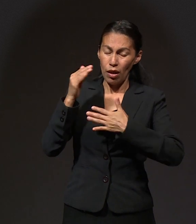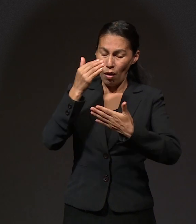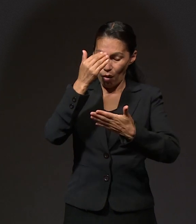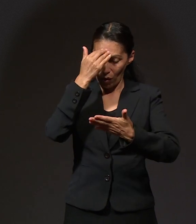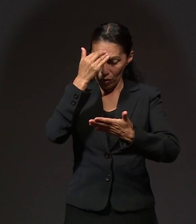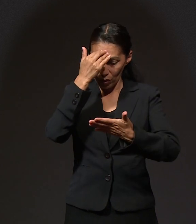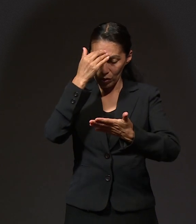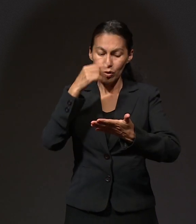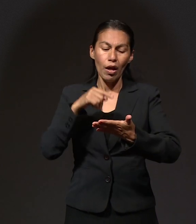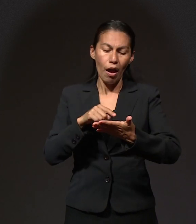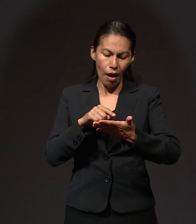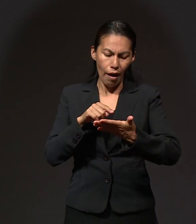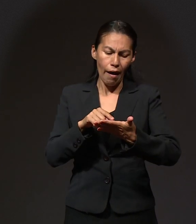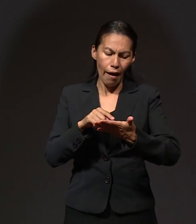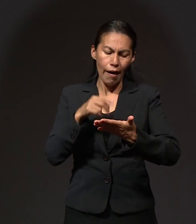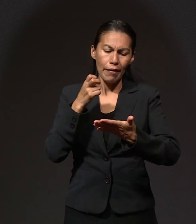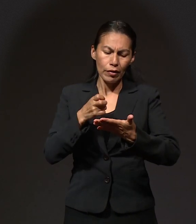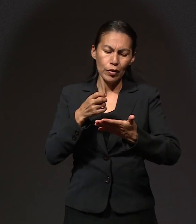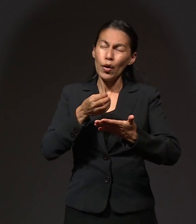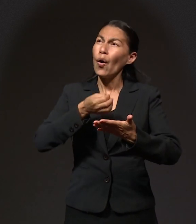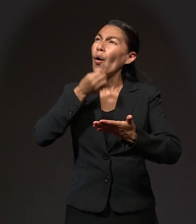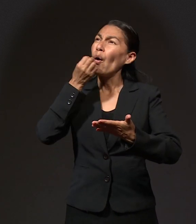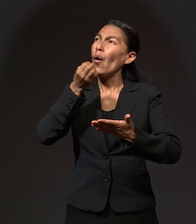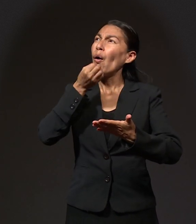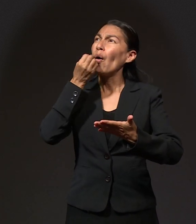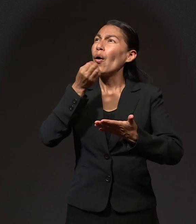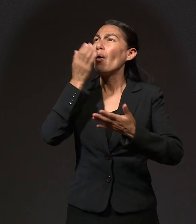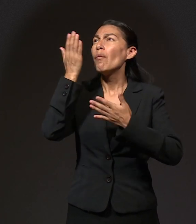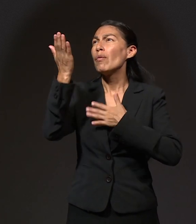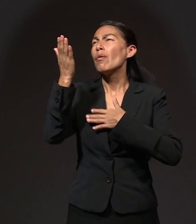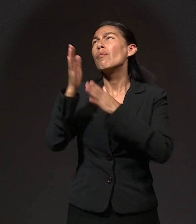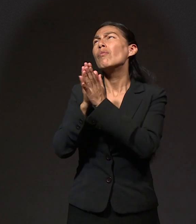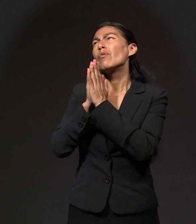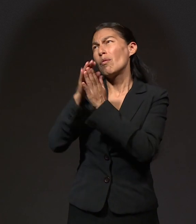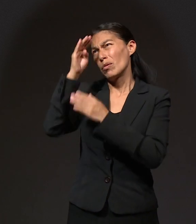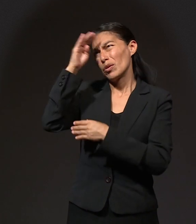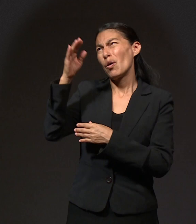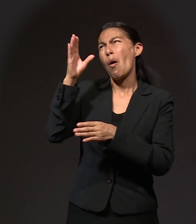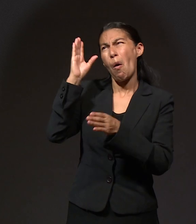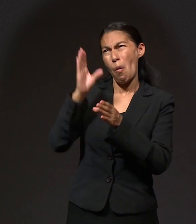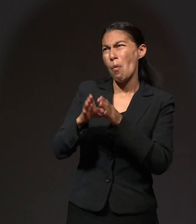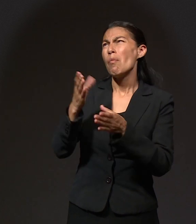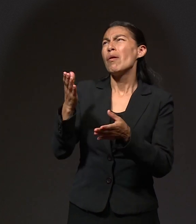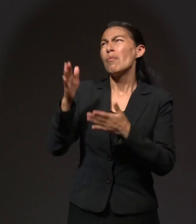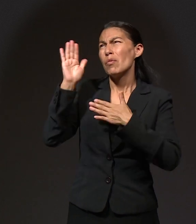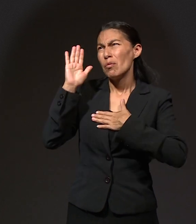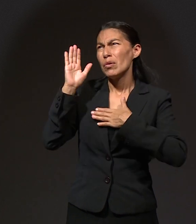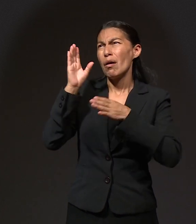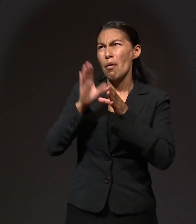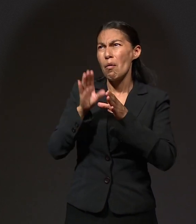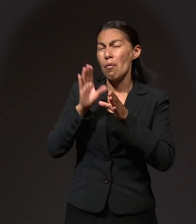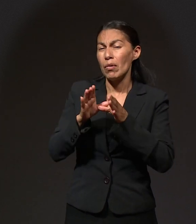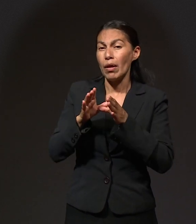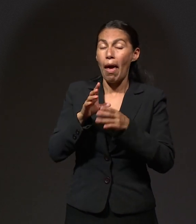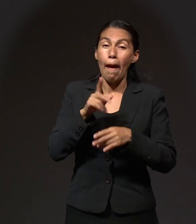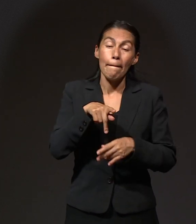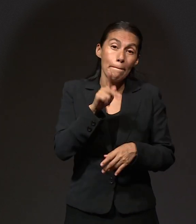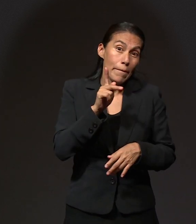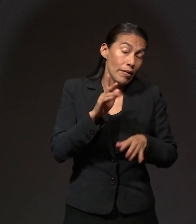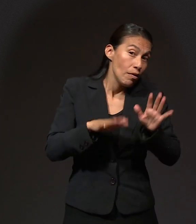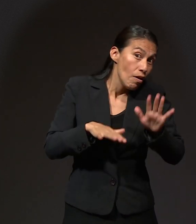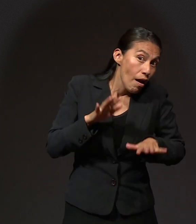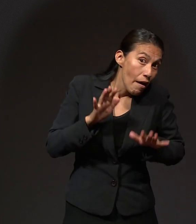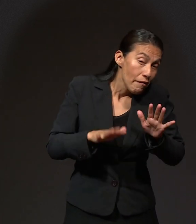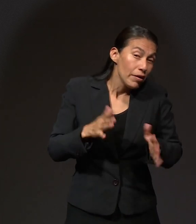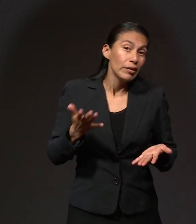entro en un camino o entramos en un camino de bendiciones porque Dios lo que promete, lo cumple. El problema está que muchas